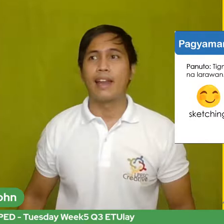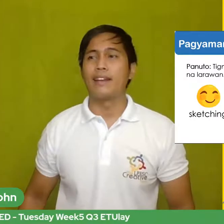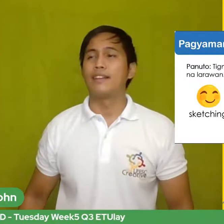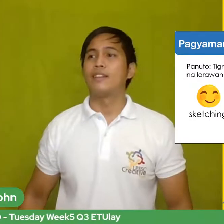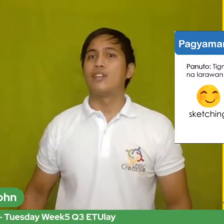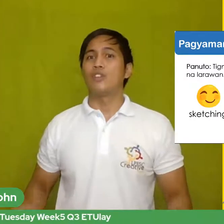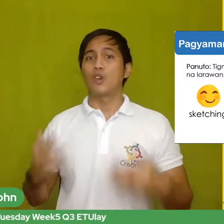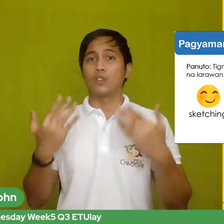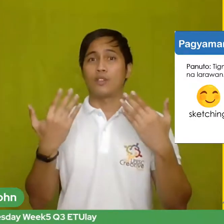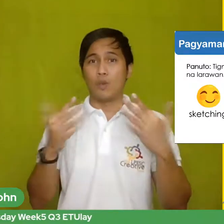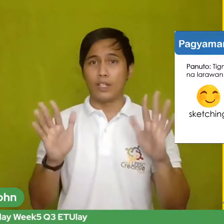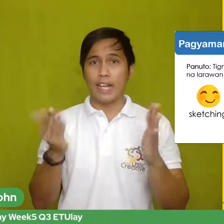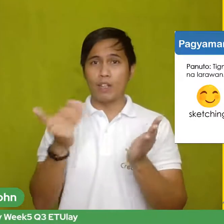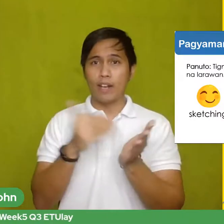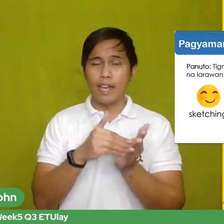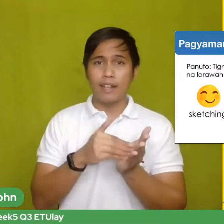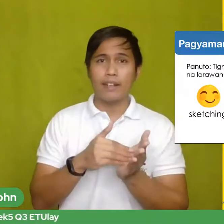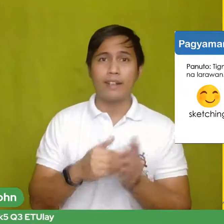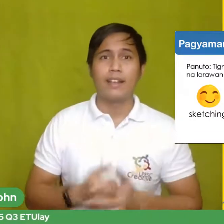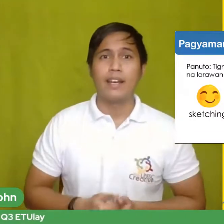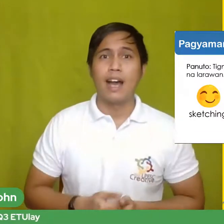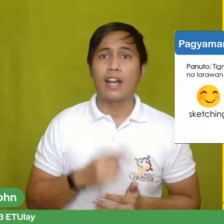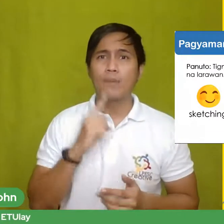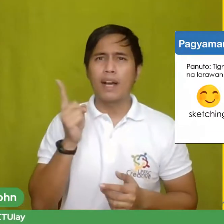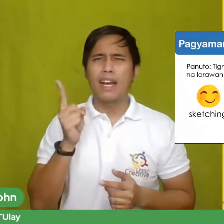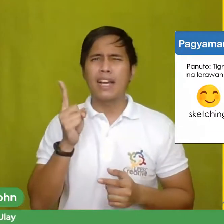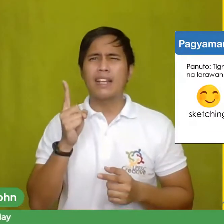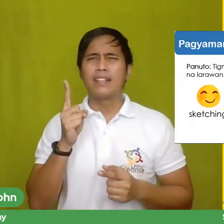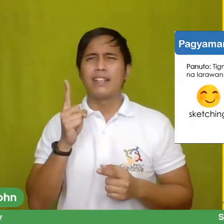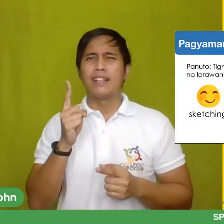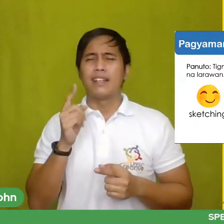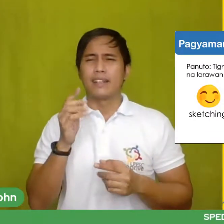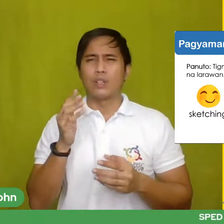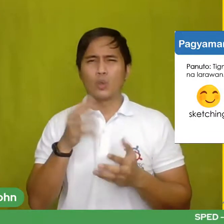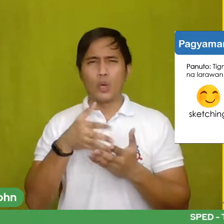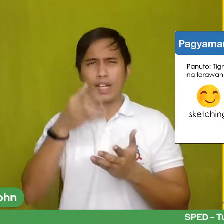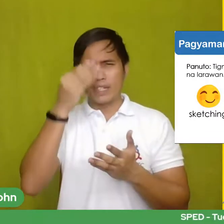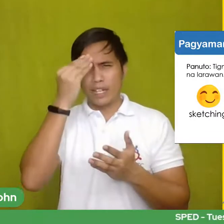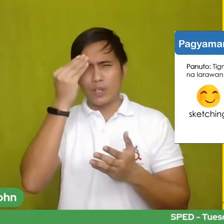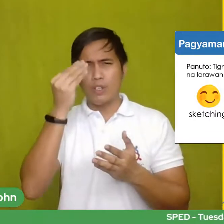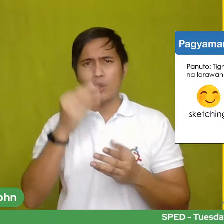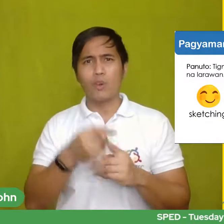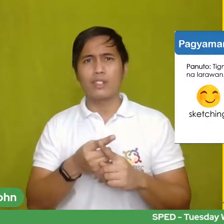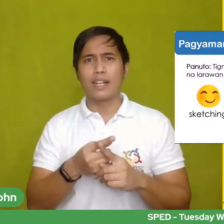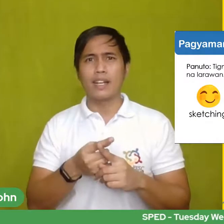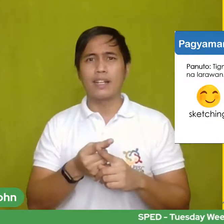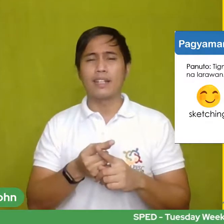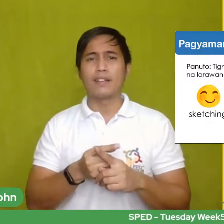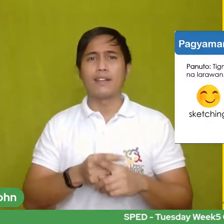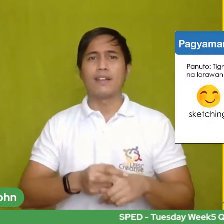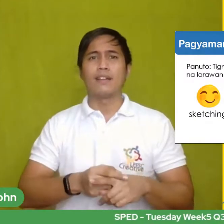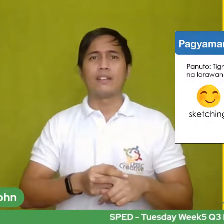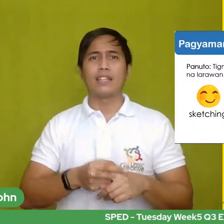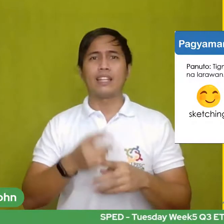Ayan. So, ulitin natin uli. Ano yung mga tutunan natin ngayon tungkol sa